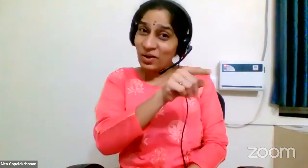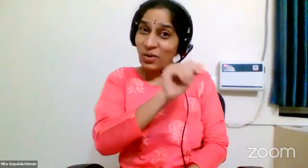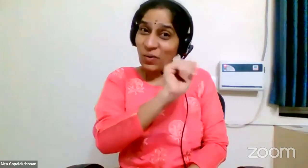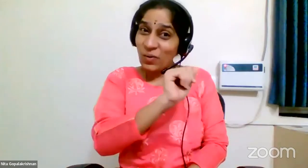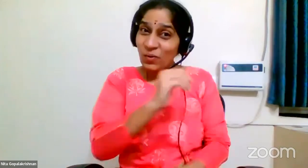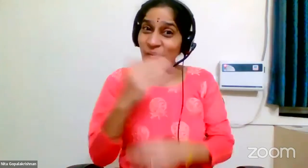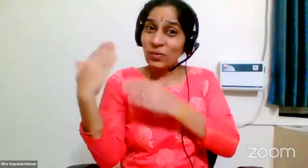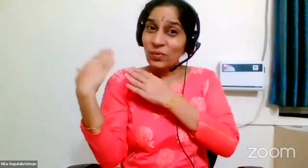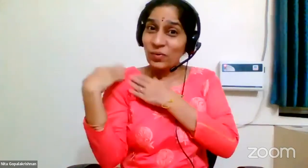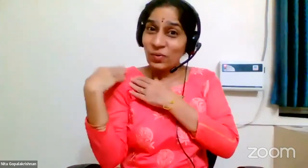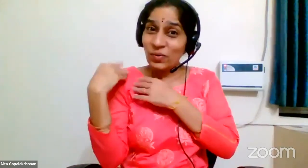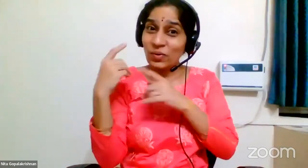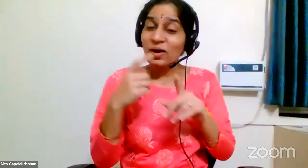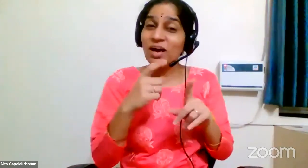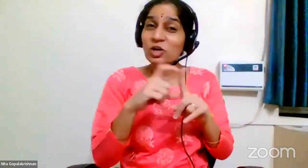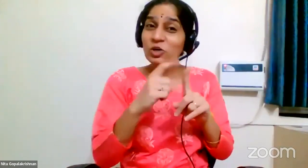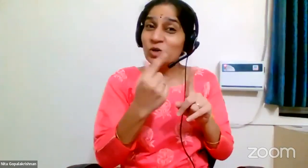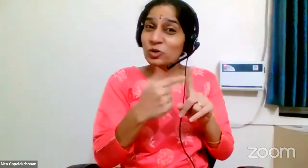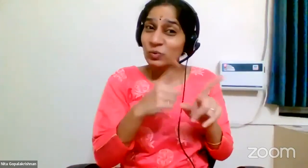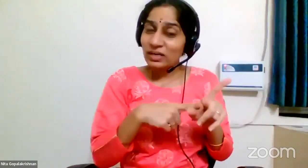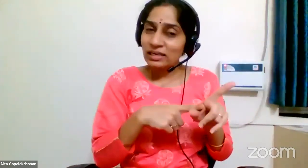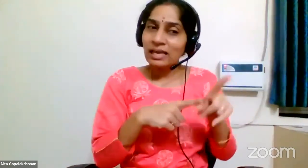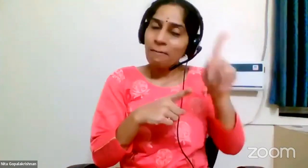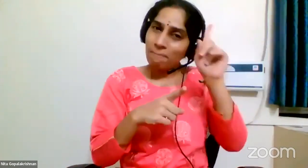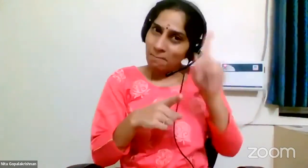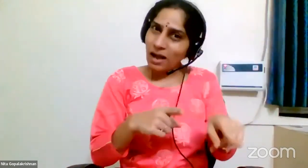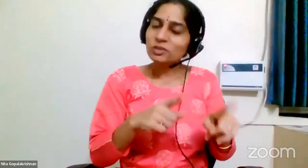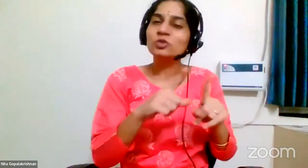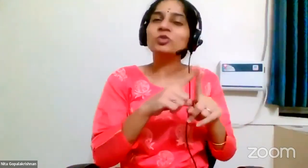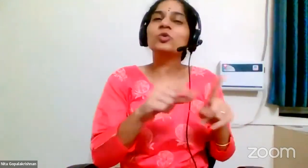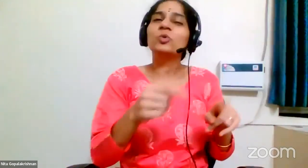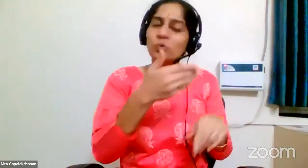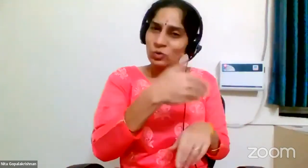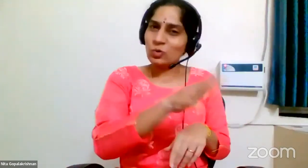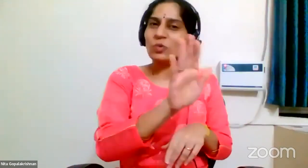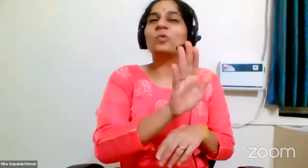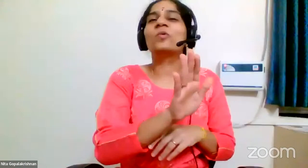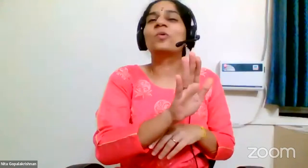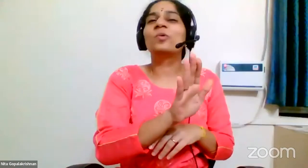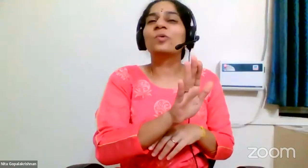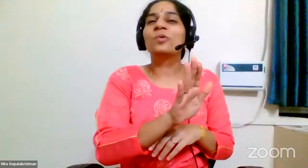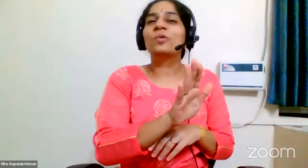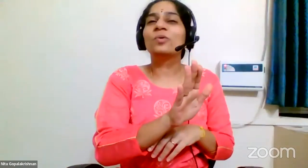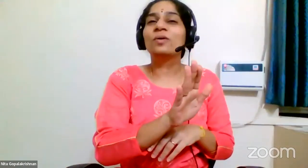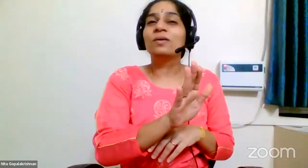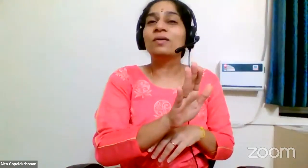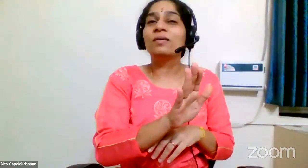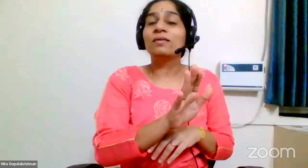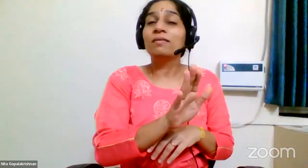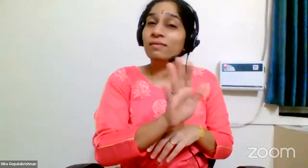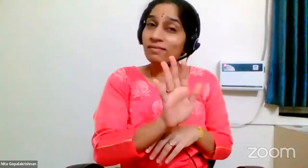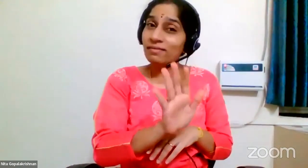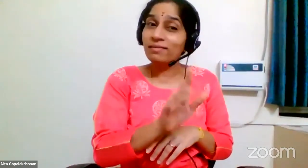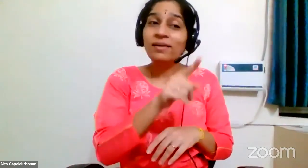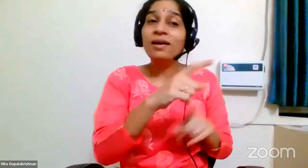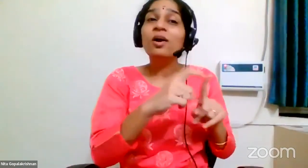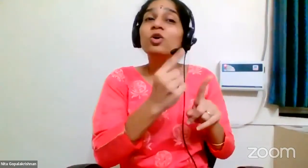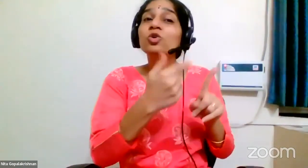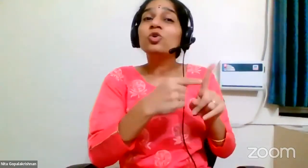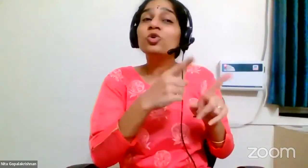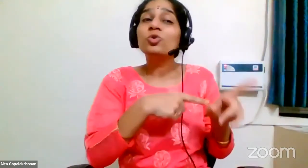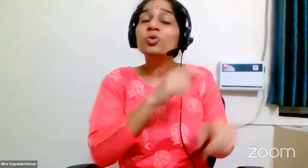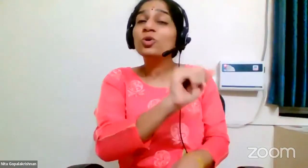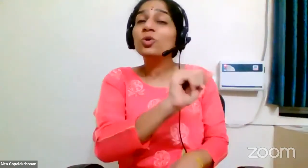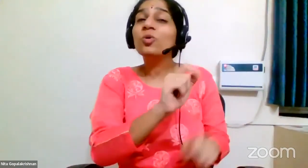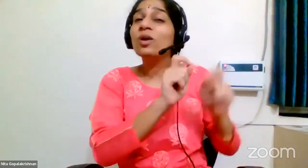स्टेप्स को फॉलो करते हुए तुम भी अपना कर्तव्य करो। और अर्जुन का कर्तव्य क्या है? अर्जुन का कर्तव्य है भगवान